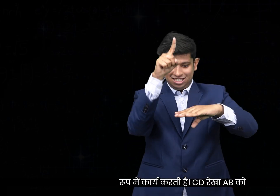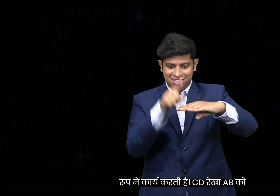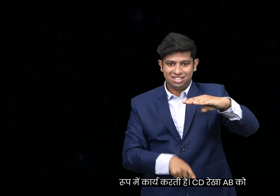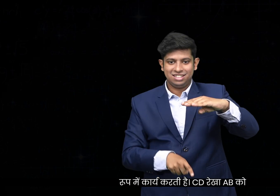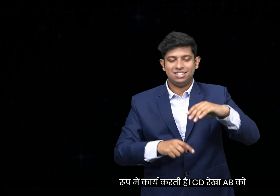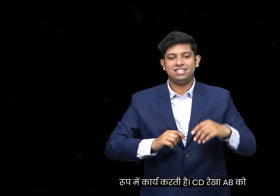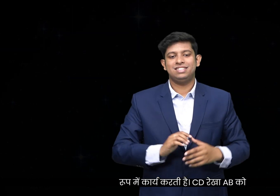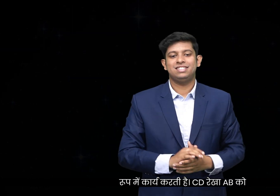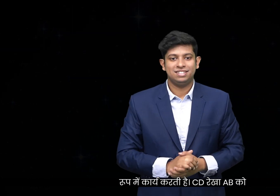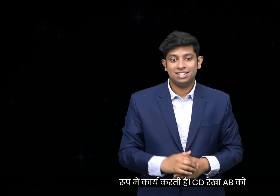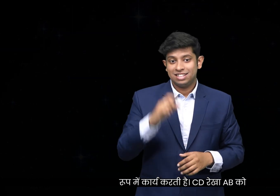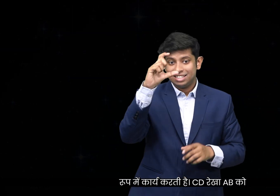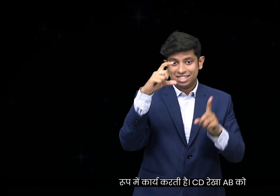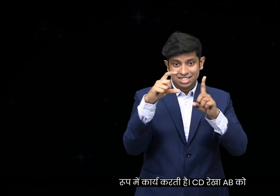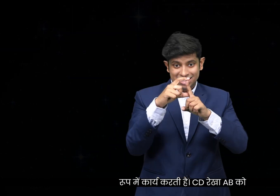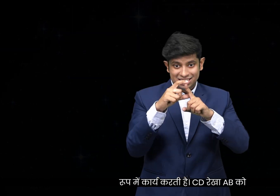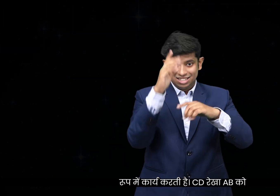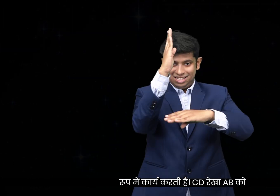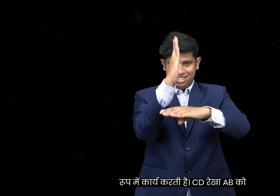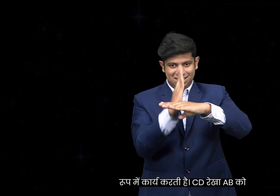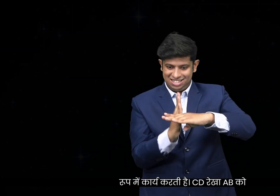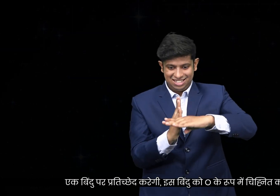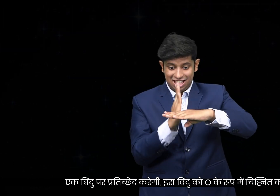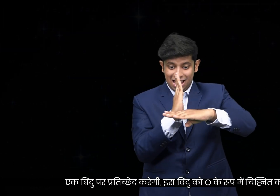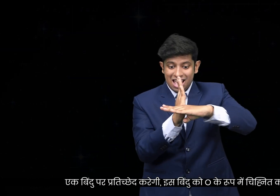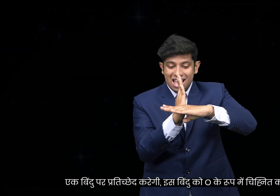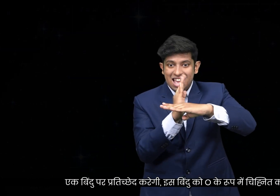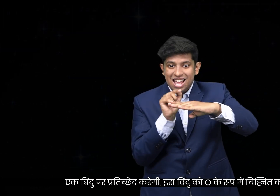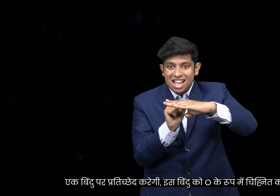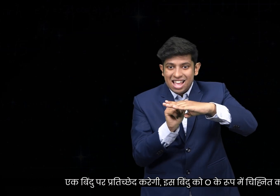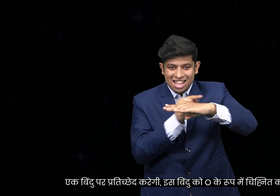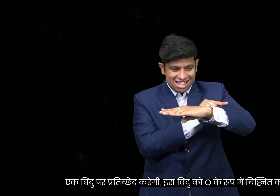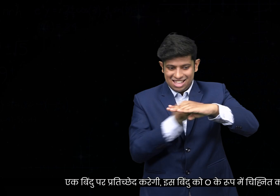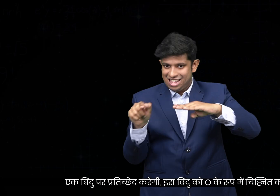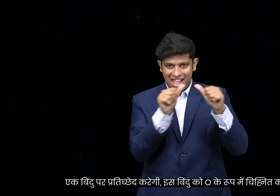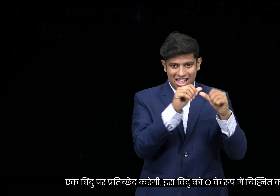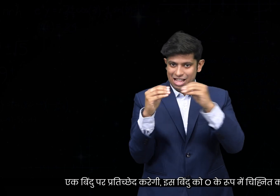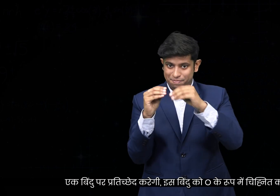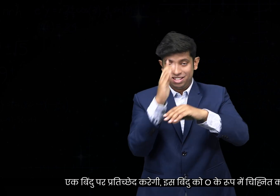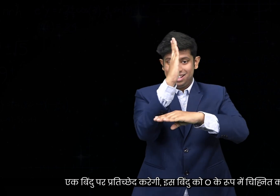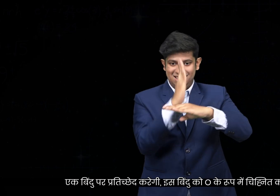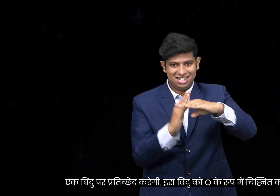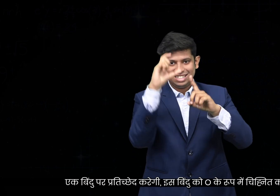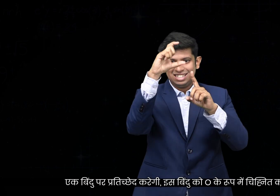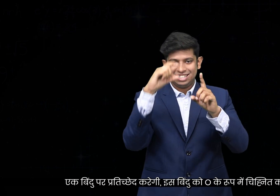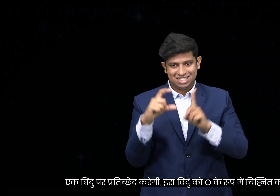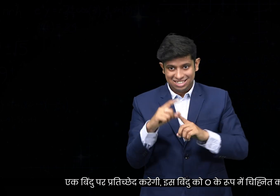कार्य करती है। CD रेखा AB को एक बिंदु पर प्रतिच्छेद करेगी। इस बिंदु को O